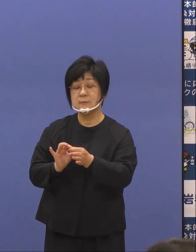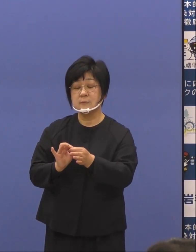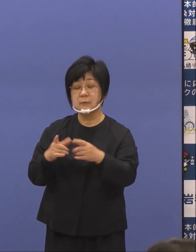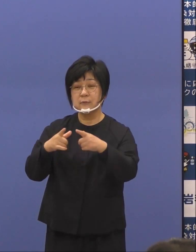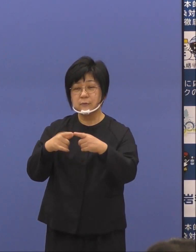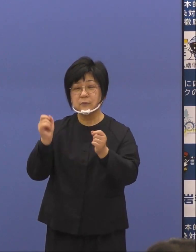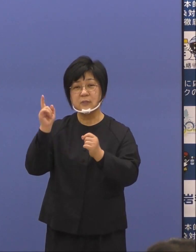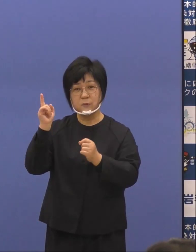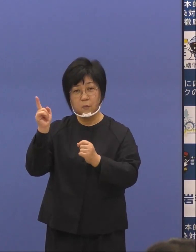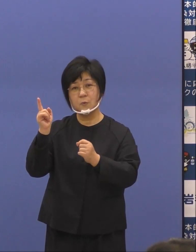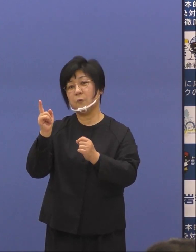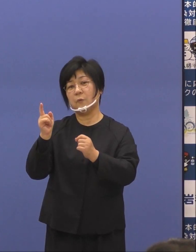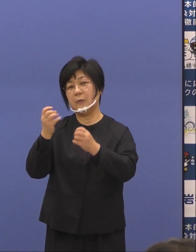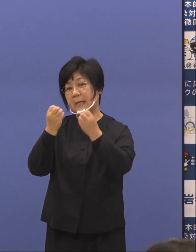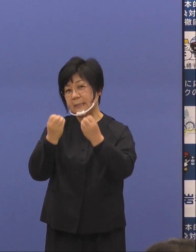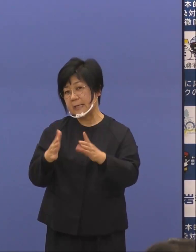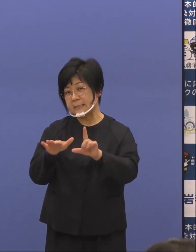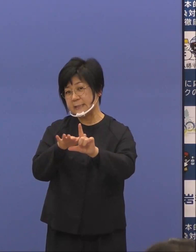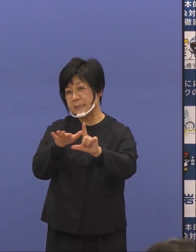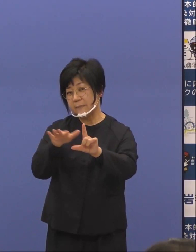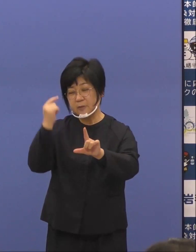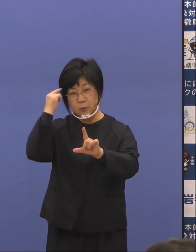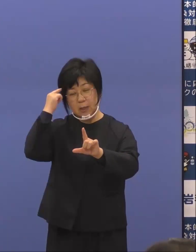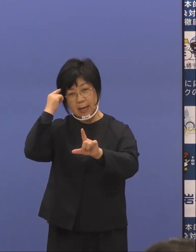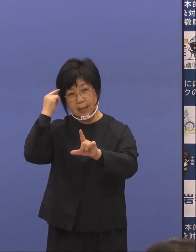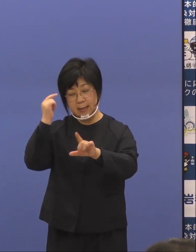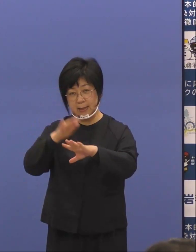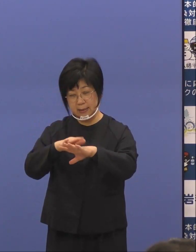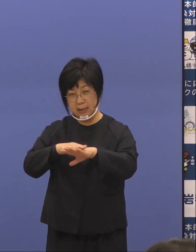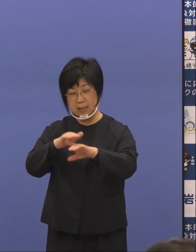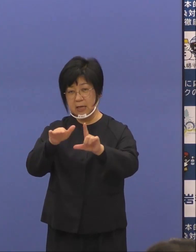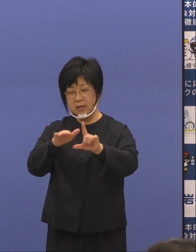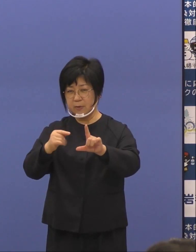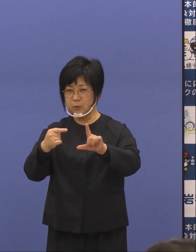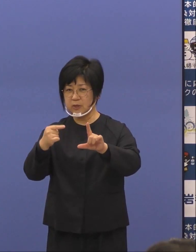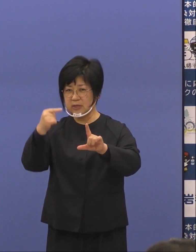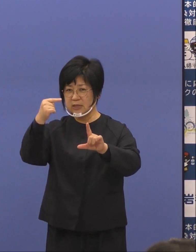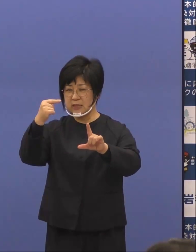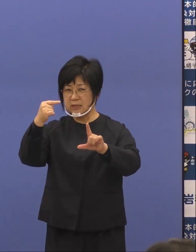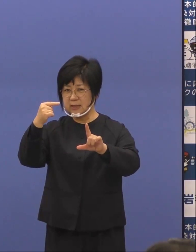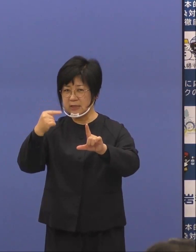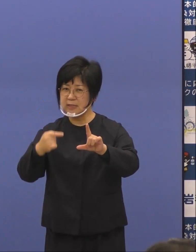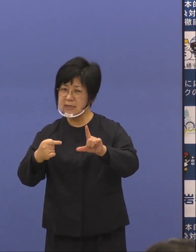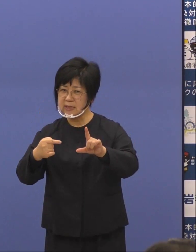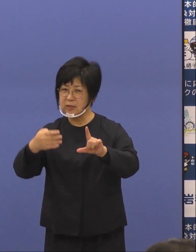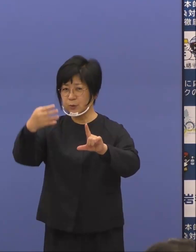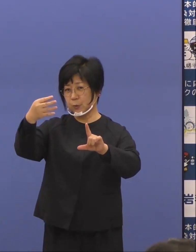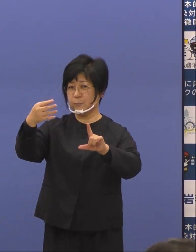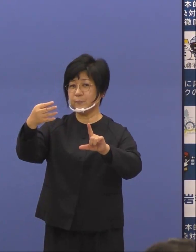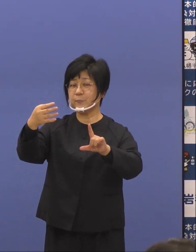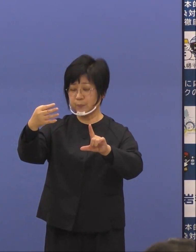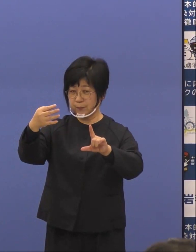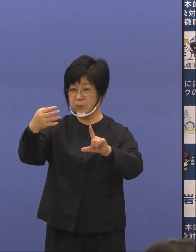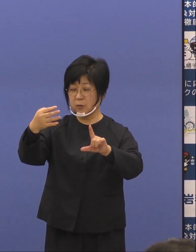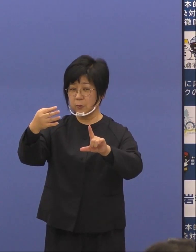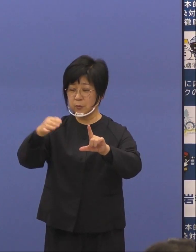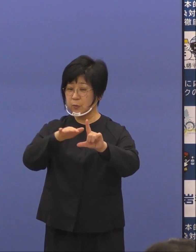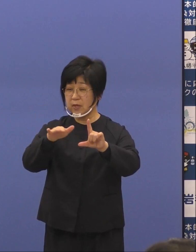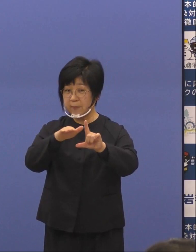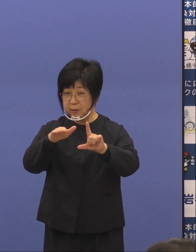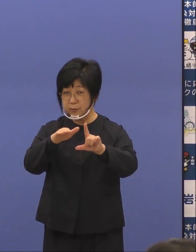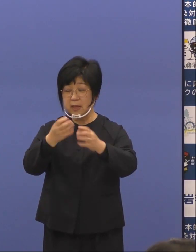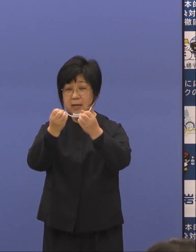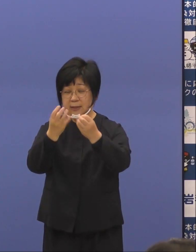国の新しいレベルの考え方ですね、レベル1からレベル4、このレベルも新しく整理されています